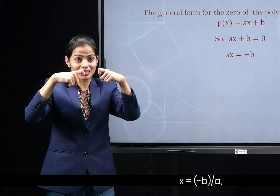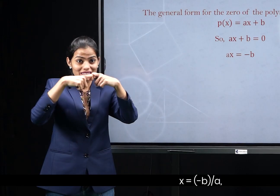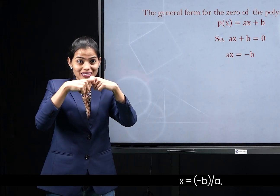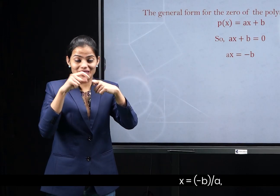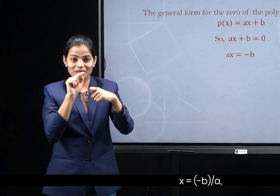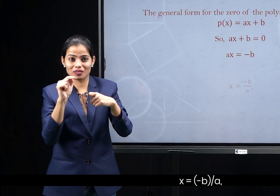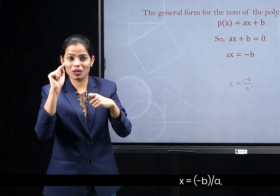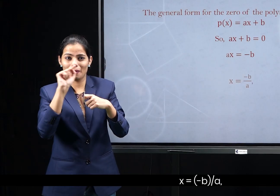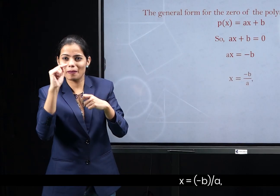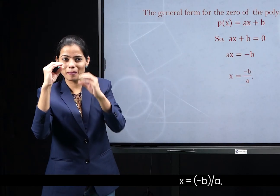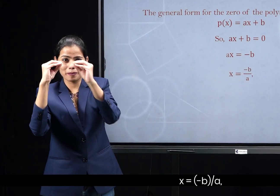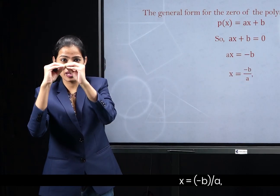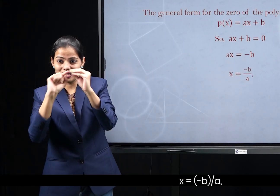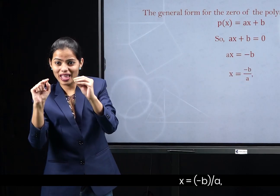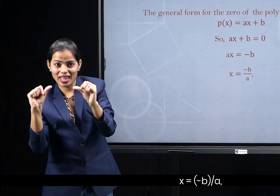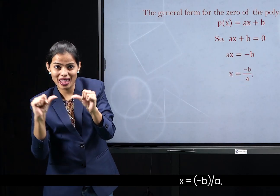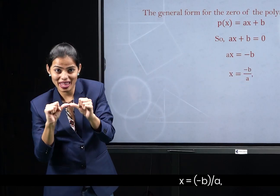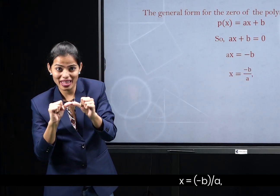x ஈடு கழித்தல் b கீழ்க்கோடு a